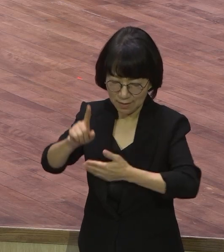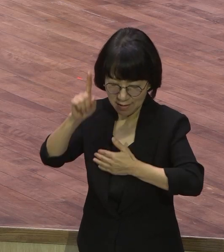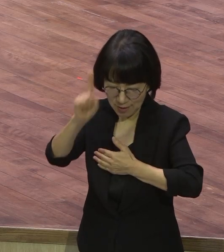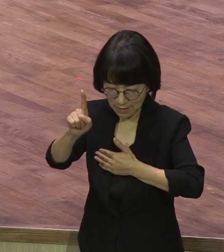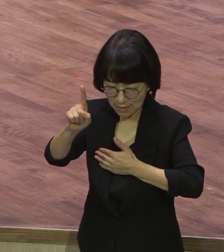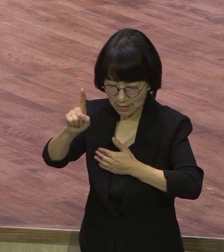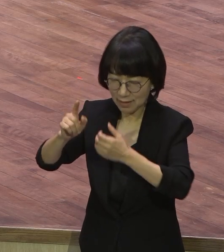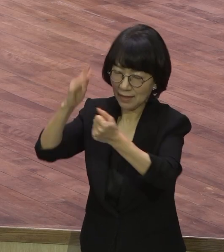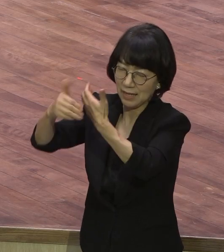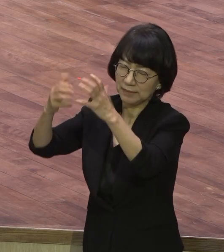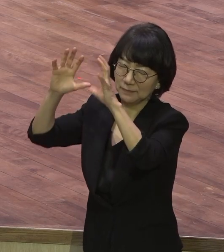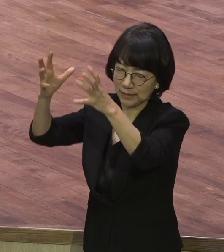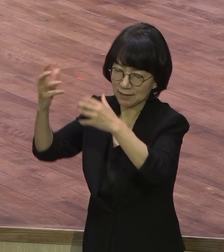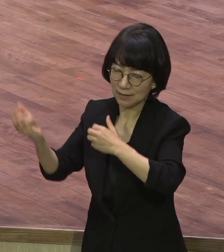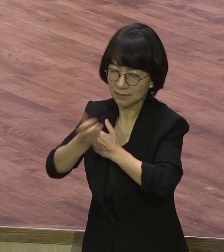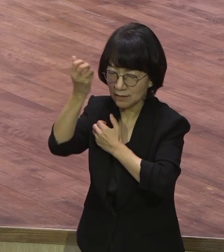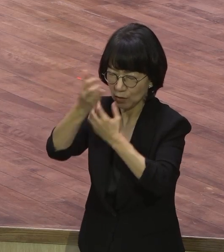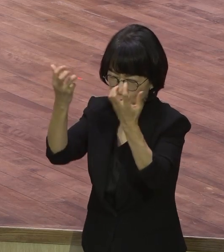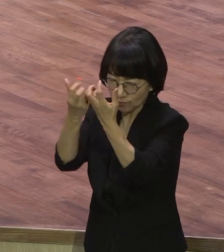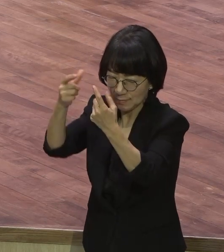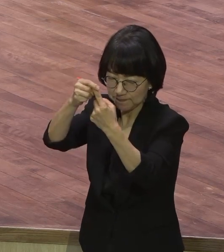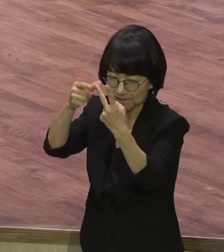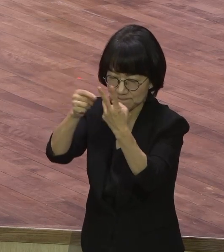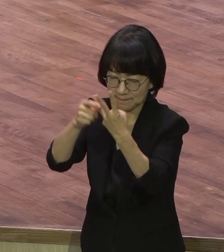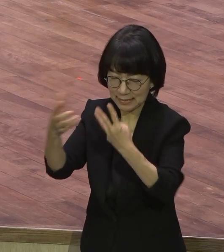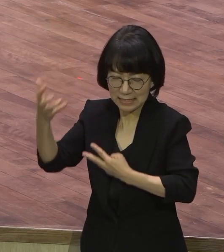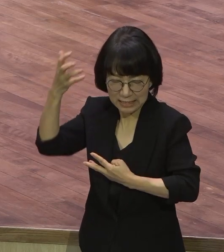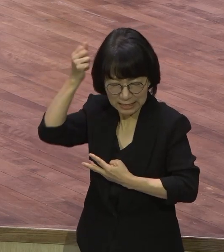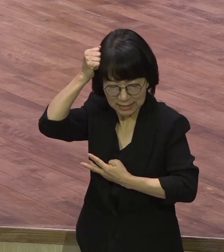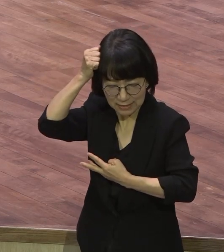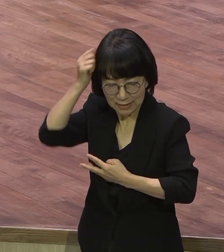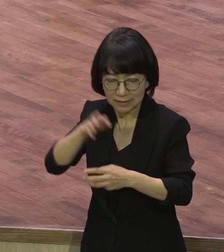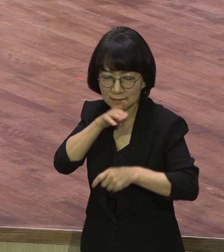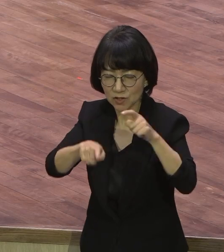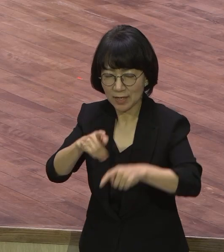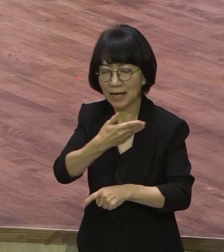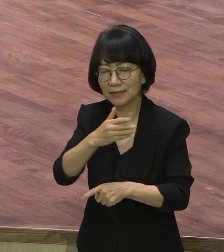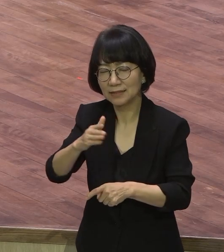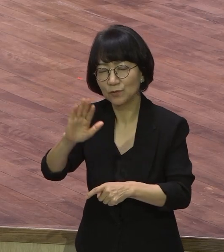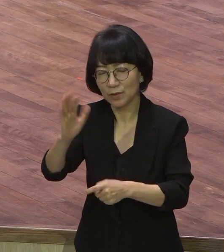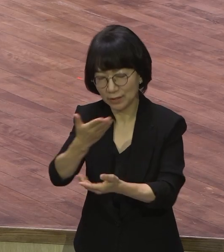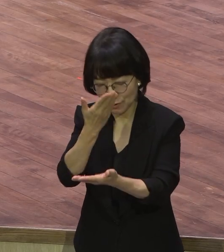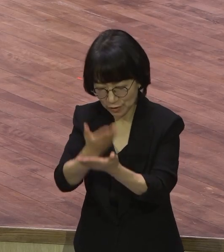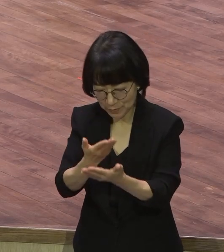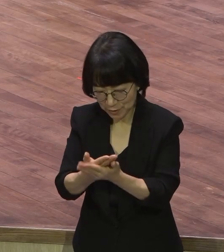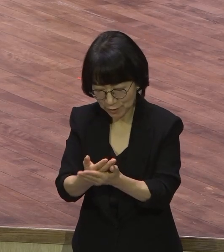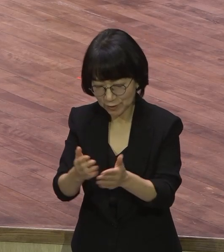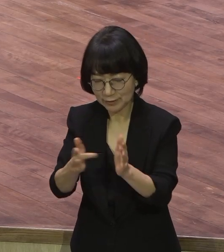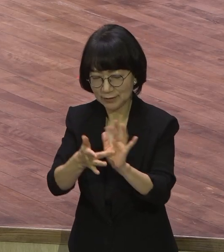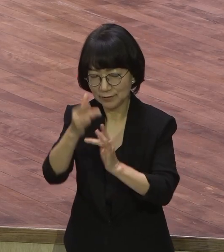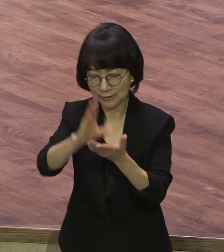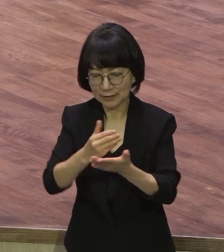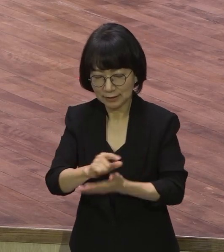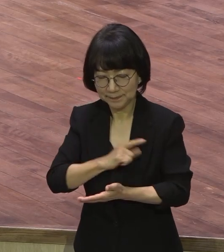하나의 나라 오직 성령 충만한 성도들 되게 하야 주옵사사. 예수 그리스도는 받들어 기도합니다.